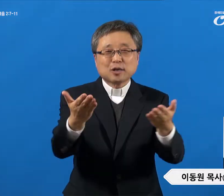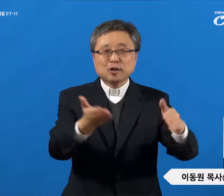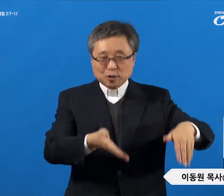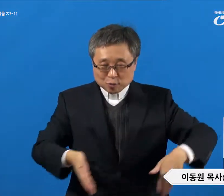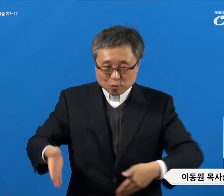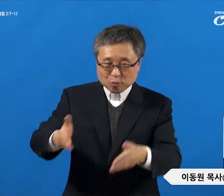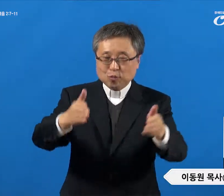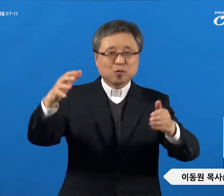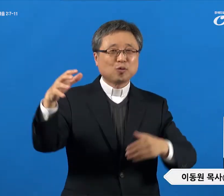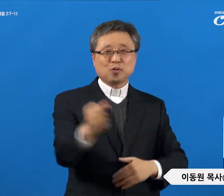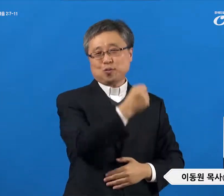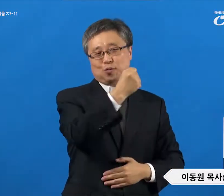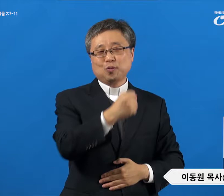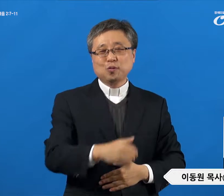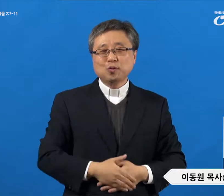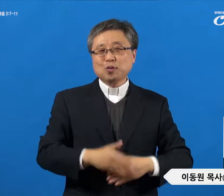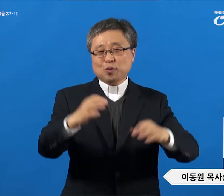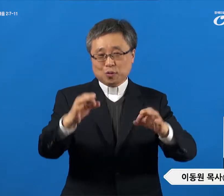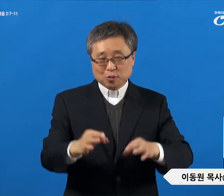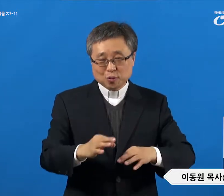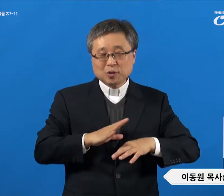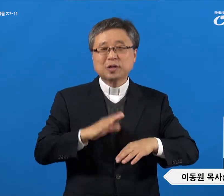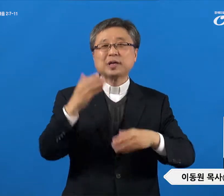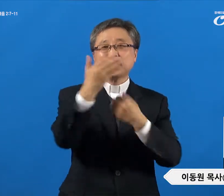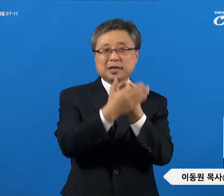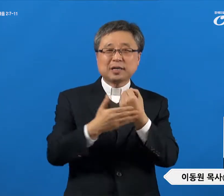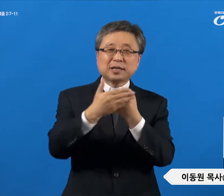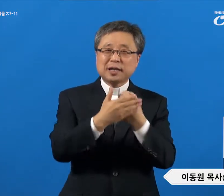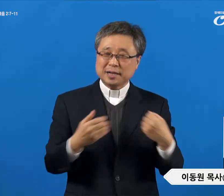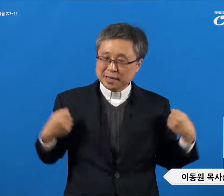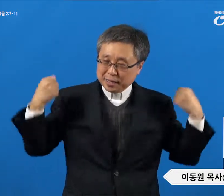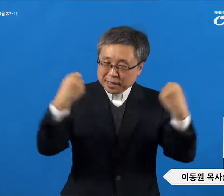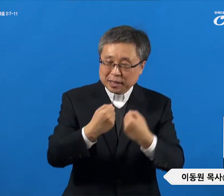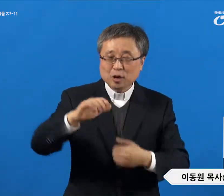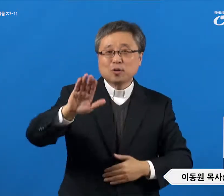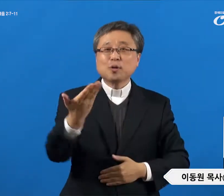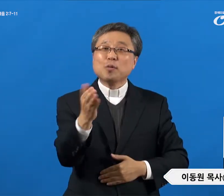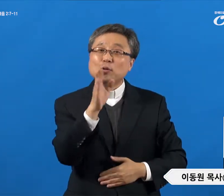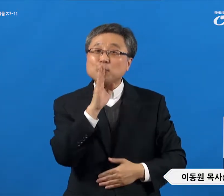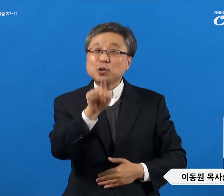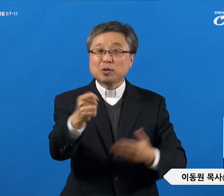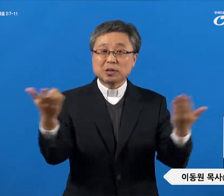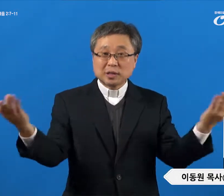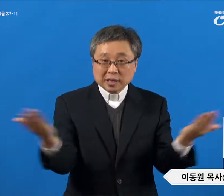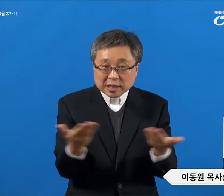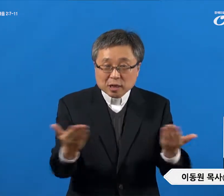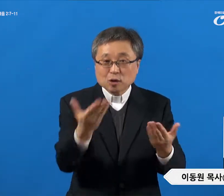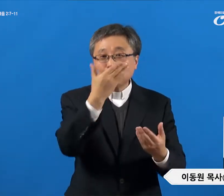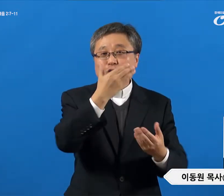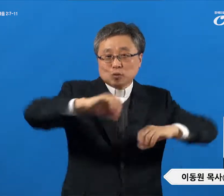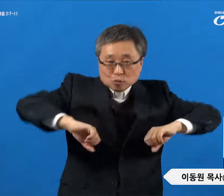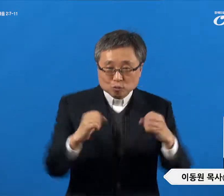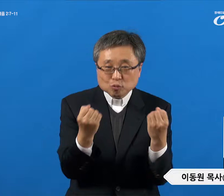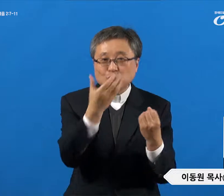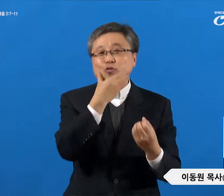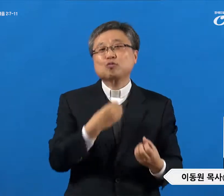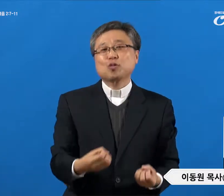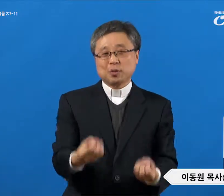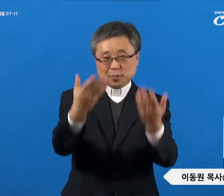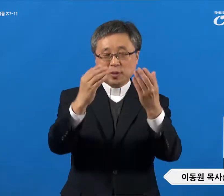통로로서 놀라운 그런 은혜를 입게 된 것입니다. 바로 이것이 순종의 축복인 것입니다.